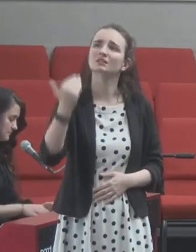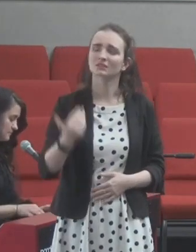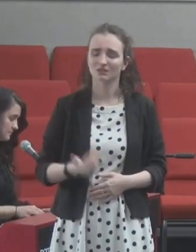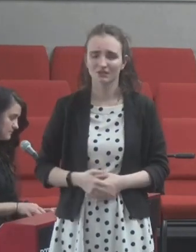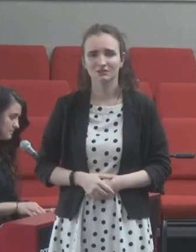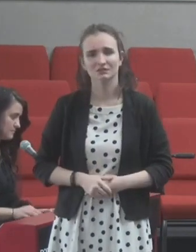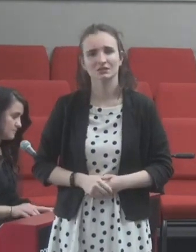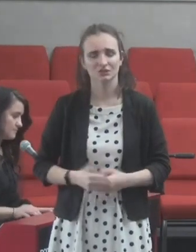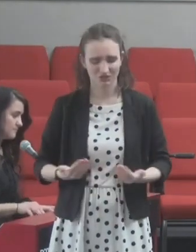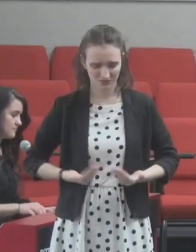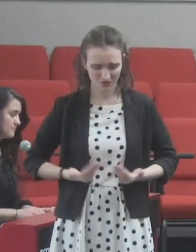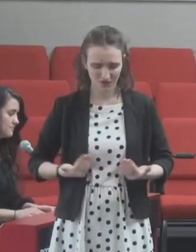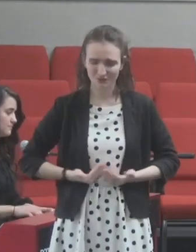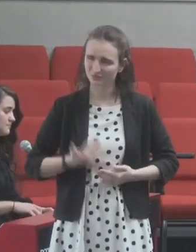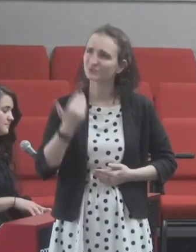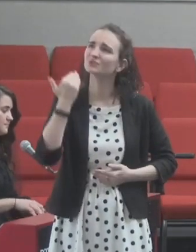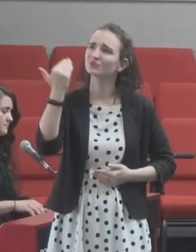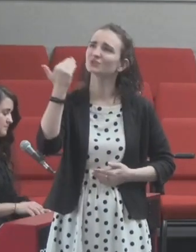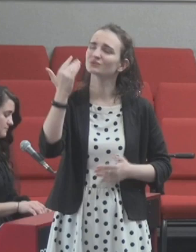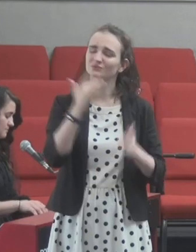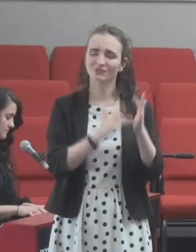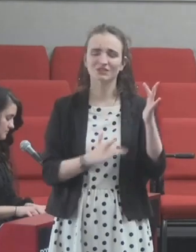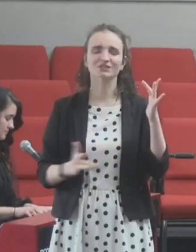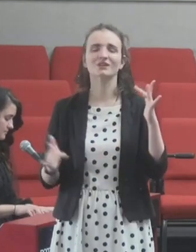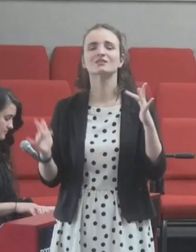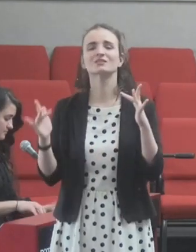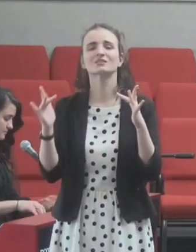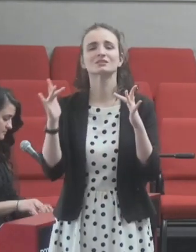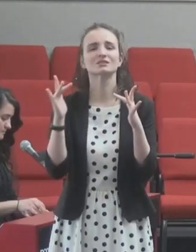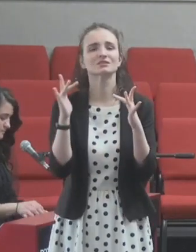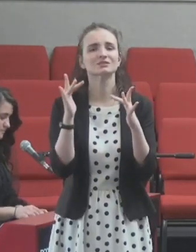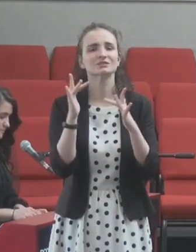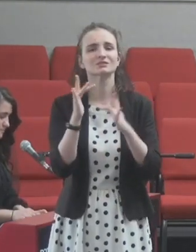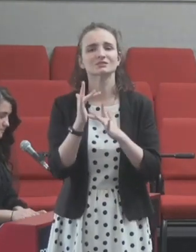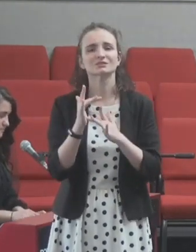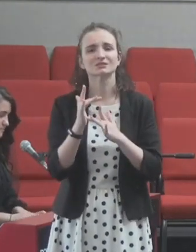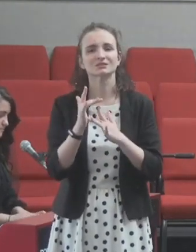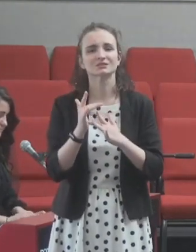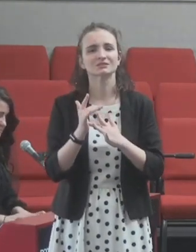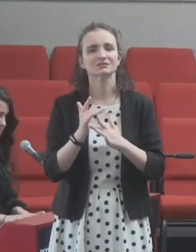за жизнь твою, Иисус Христос.